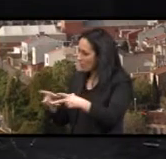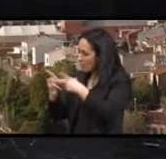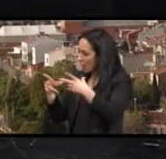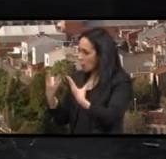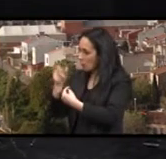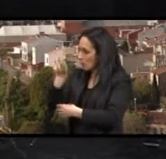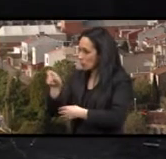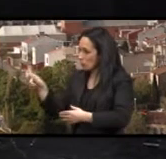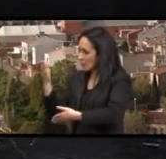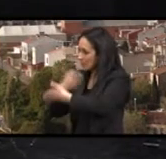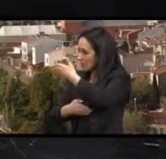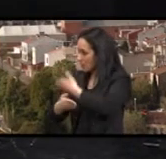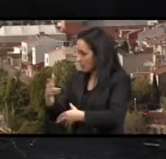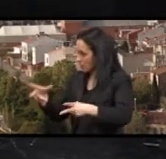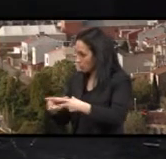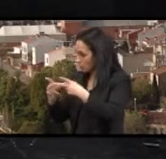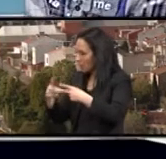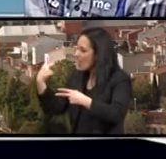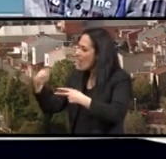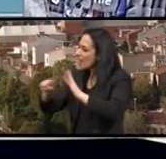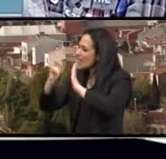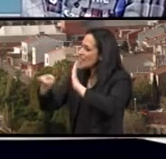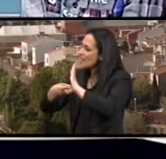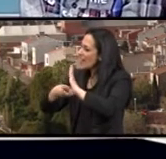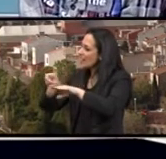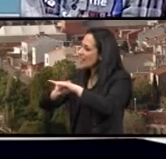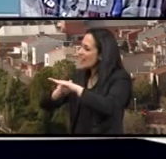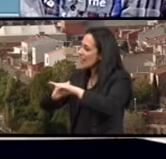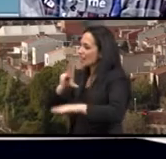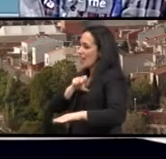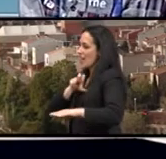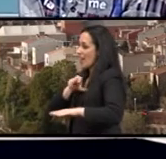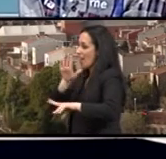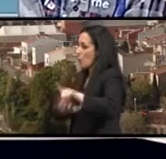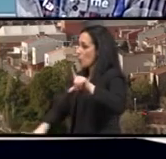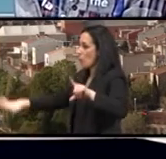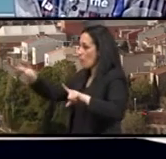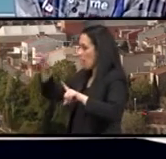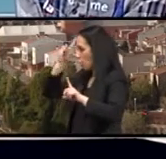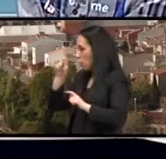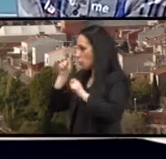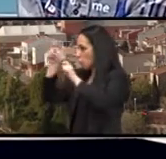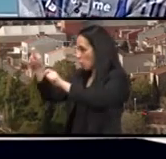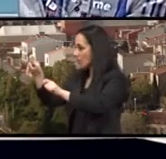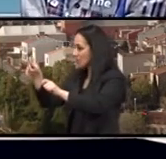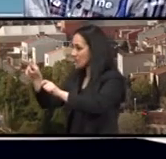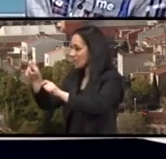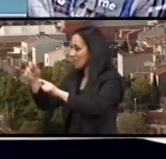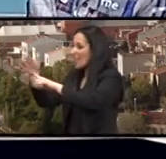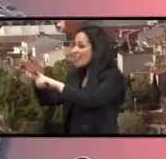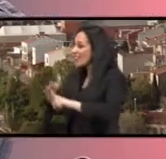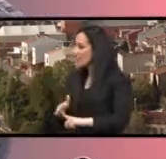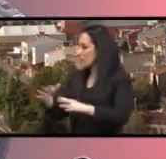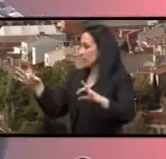hi ha una llei europea que està per sobre d'aquestes, que és la no discriminació a les persones. O sigui, hem de poder entrar al comerç, hem de poder